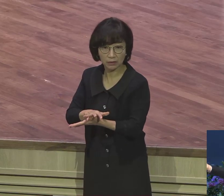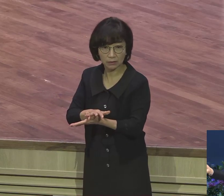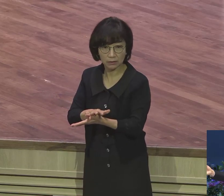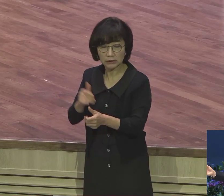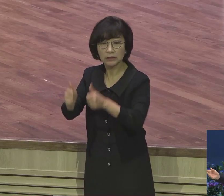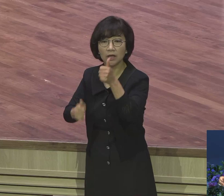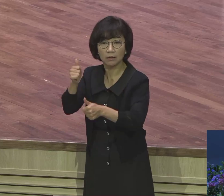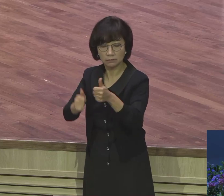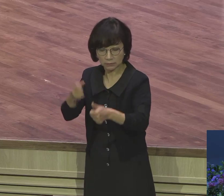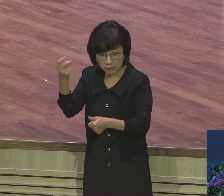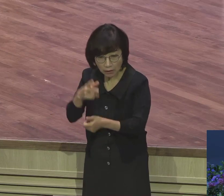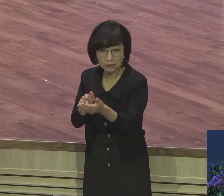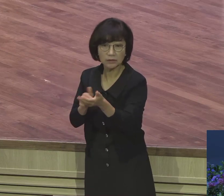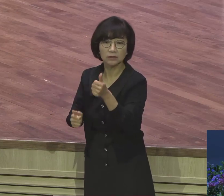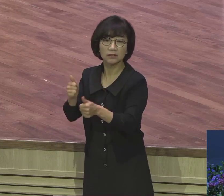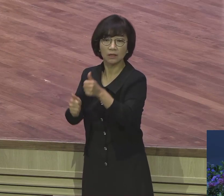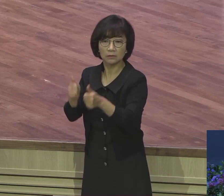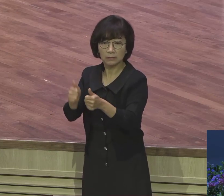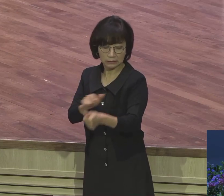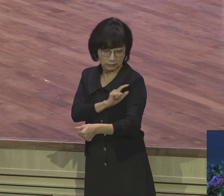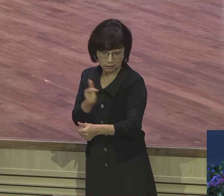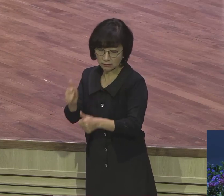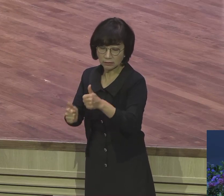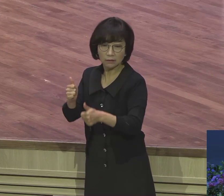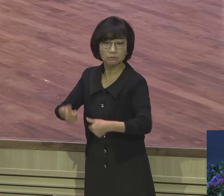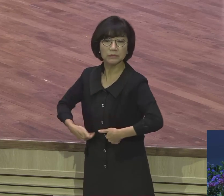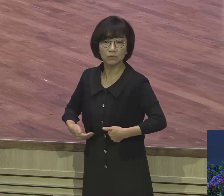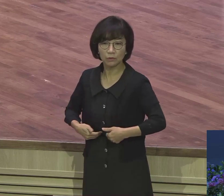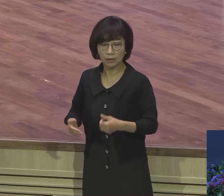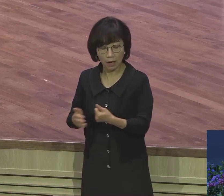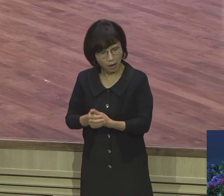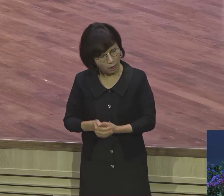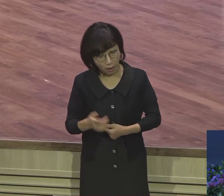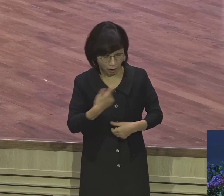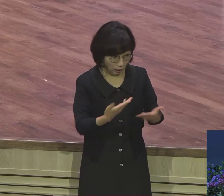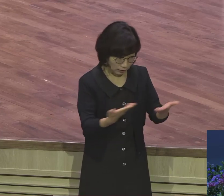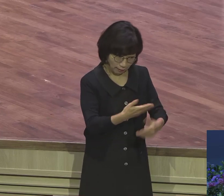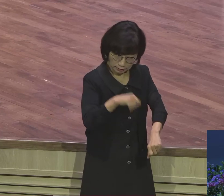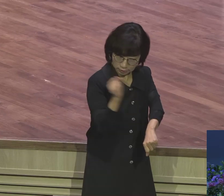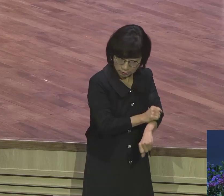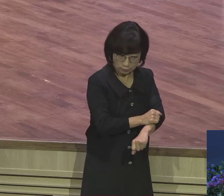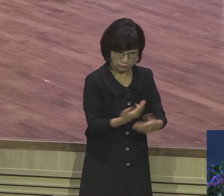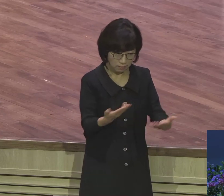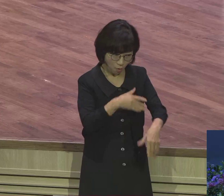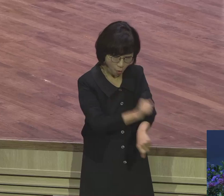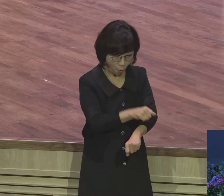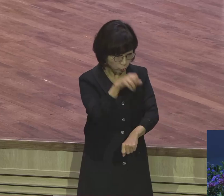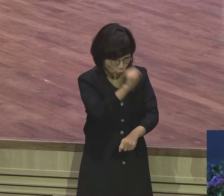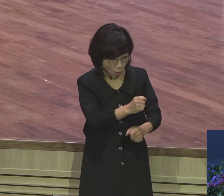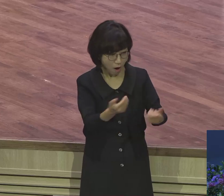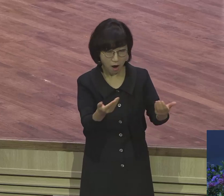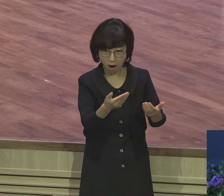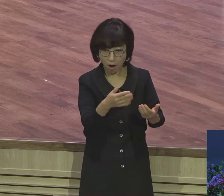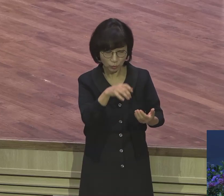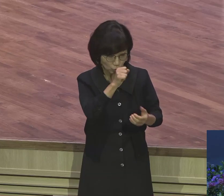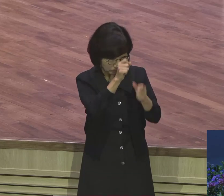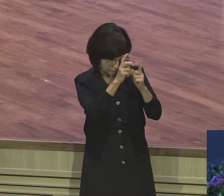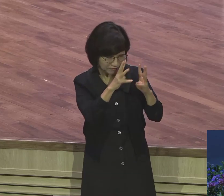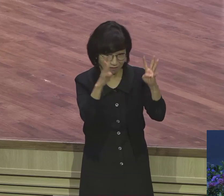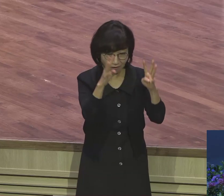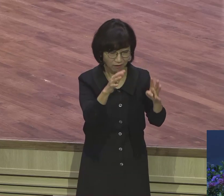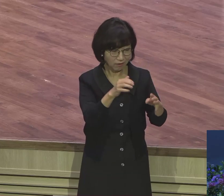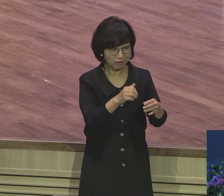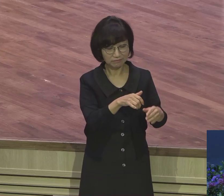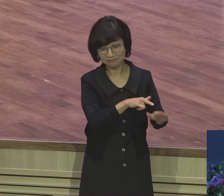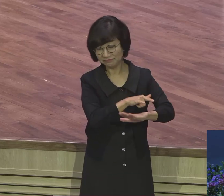의사 다시 취해야 돼. 그러니까 무슨 직업도 굉장히 여기서 내놓으라고 딱 그래도 인류대학 나왔는데 미국